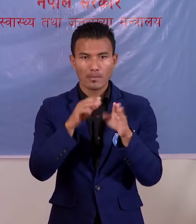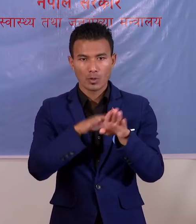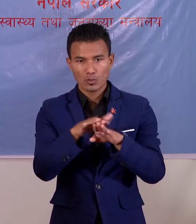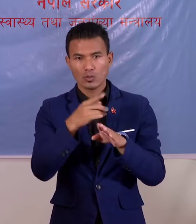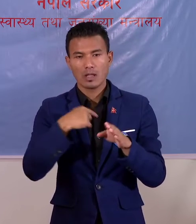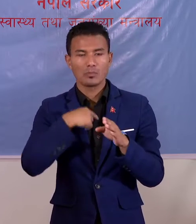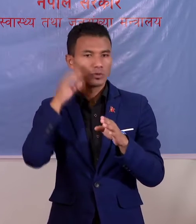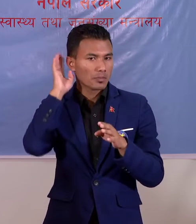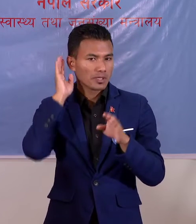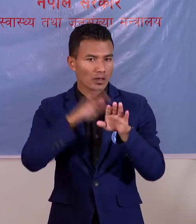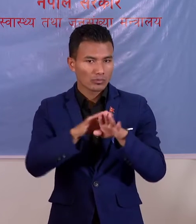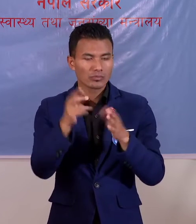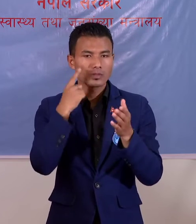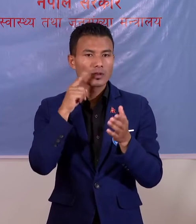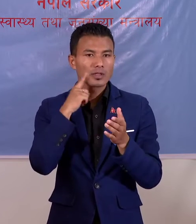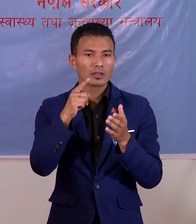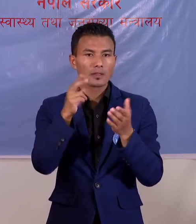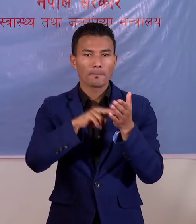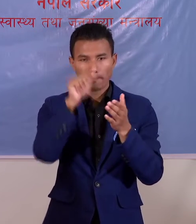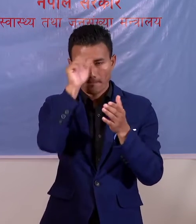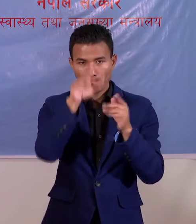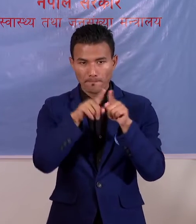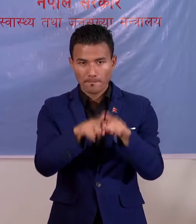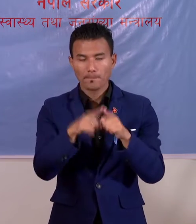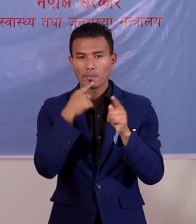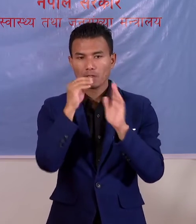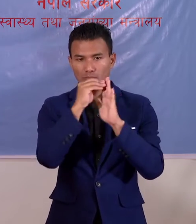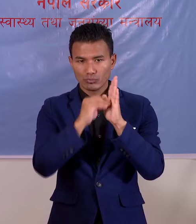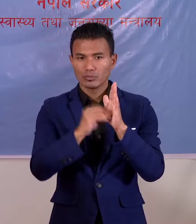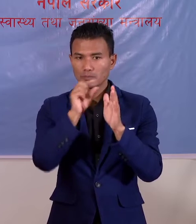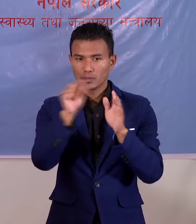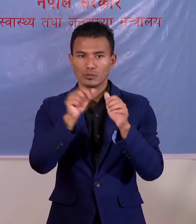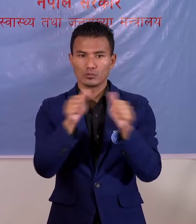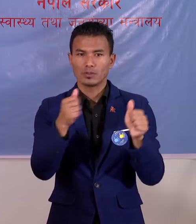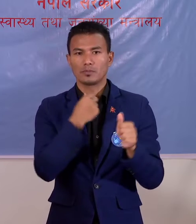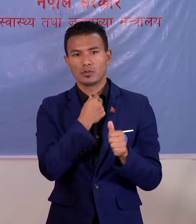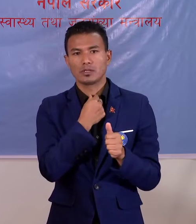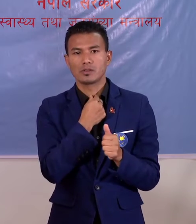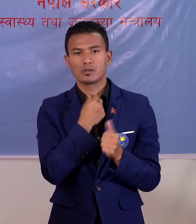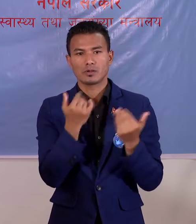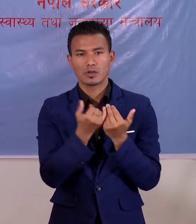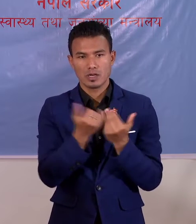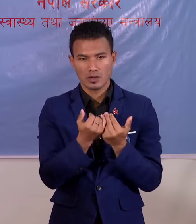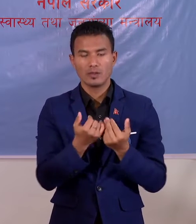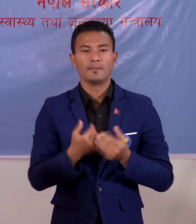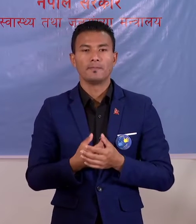हाम्रा बुलेटिनहरू, दैनिक हाम्रो अपडेटहरूमा भनिएका कुराहरूमा विश्वास